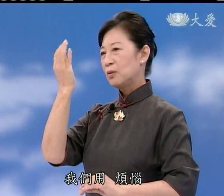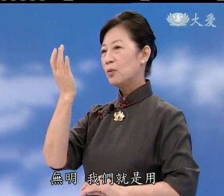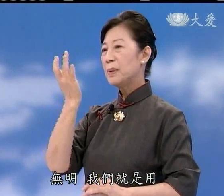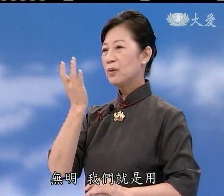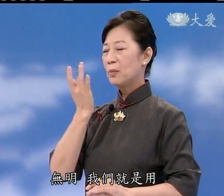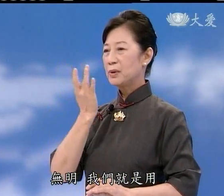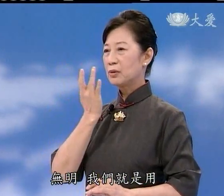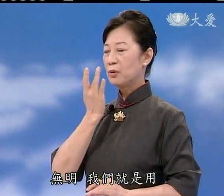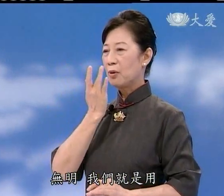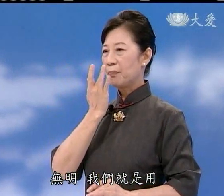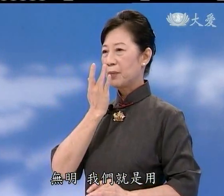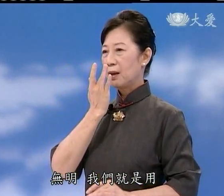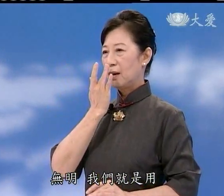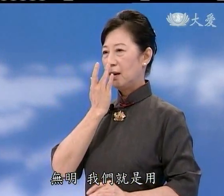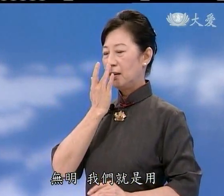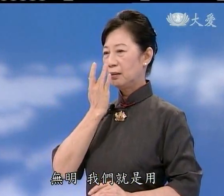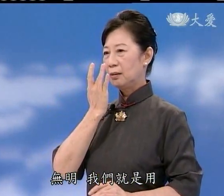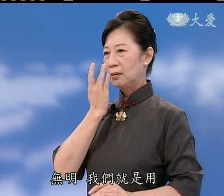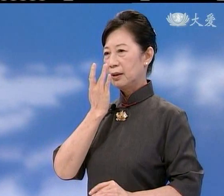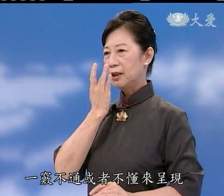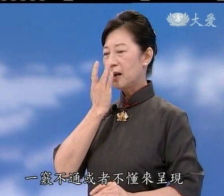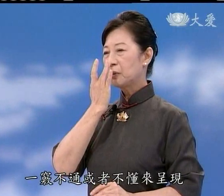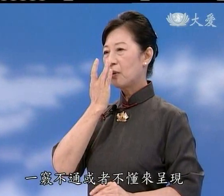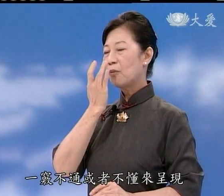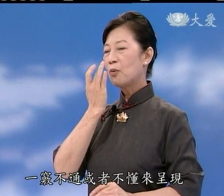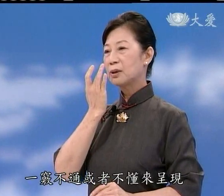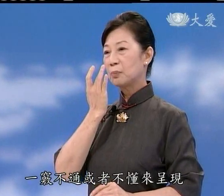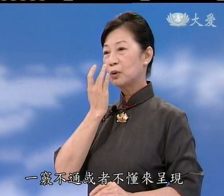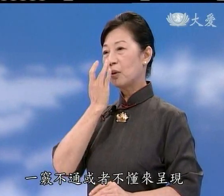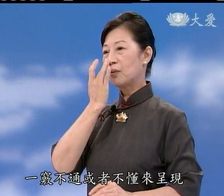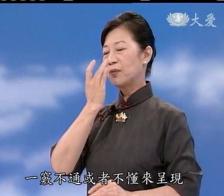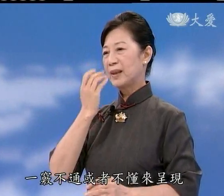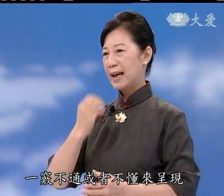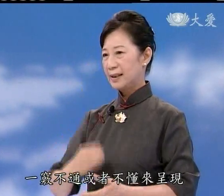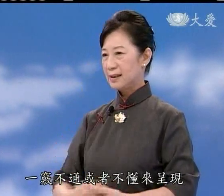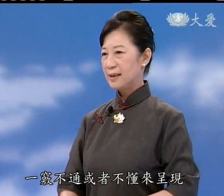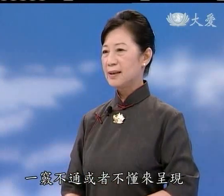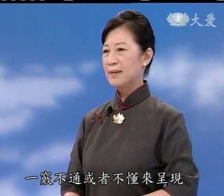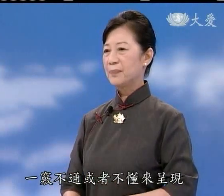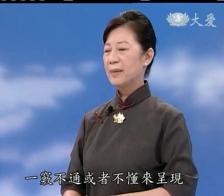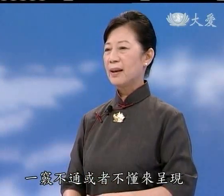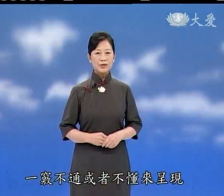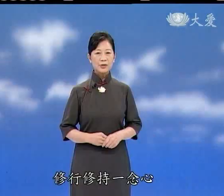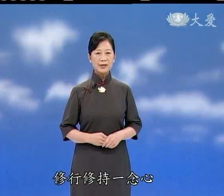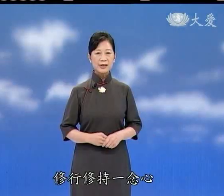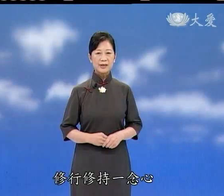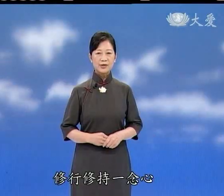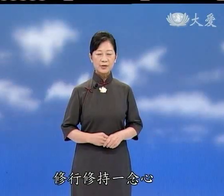无明我们就是用一窍不通或者不懂来呈现。修行修